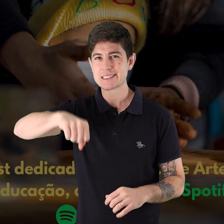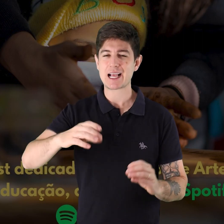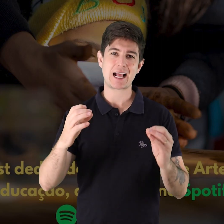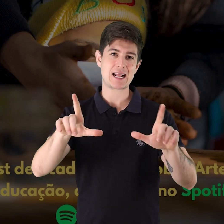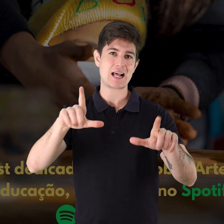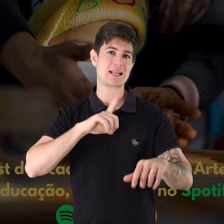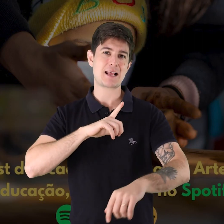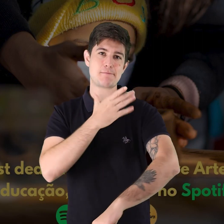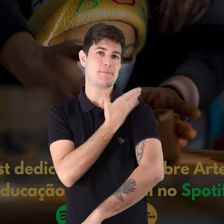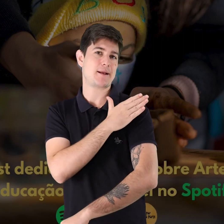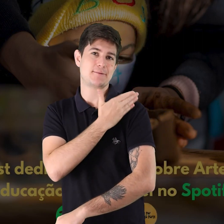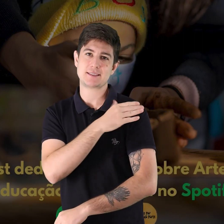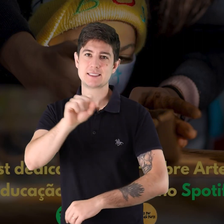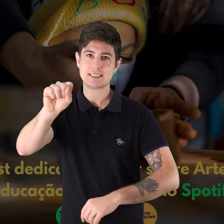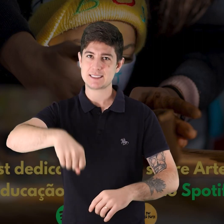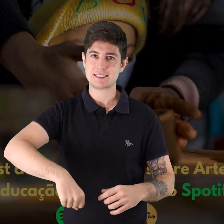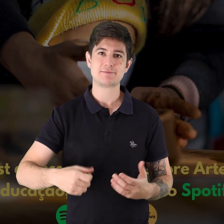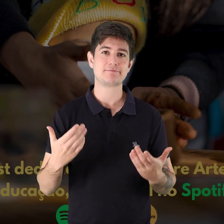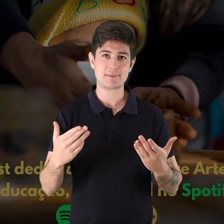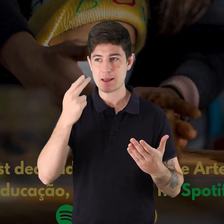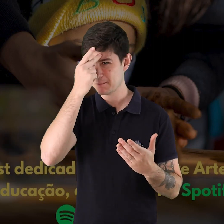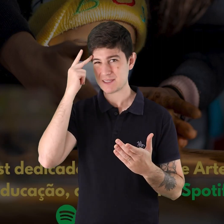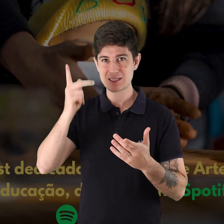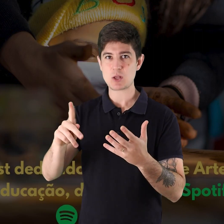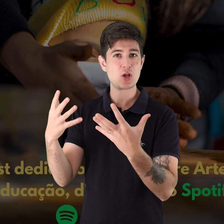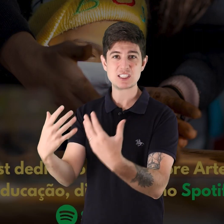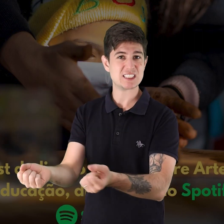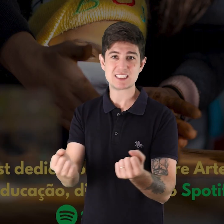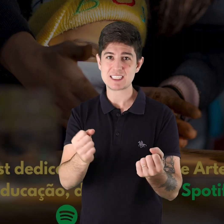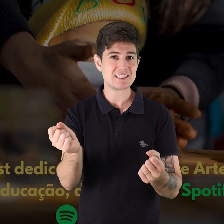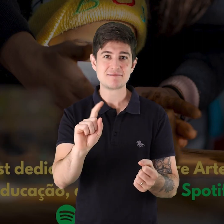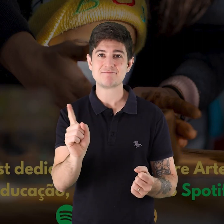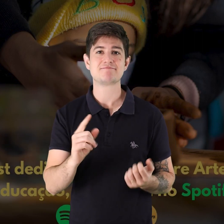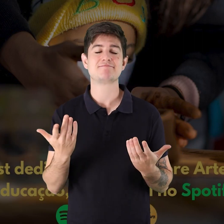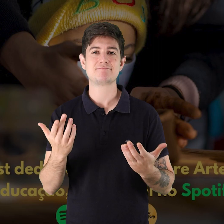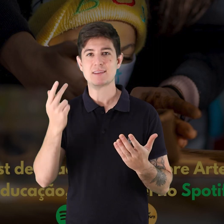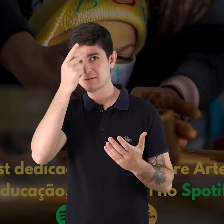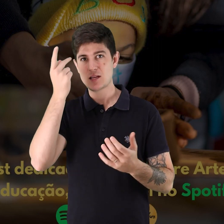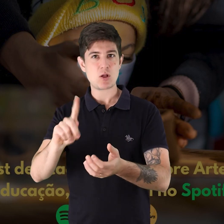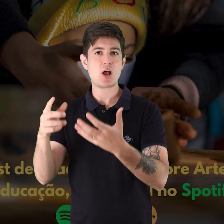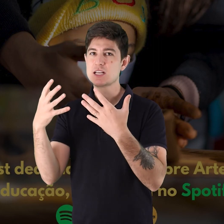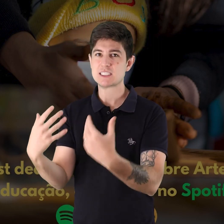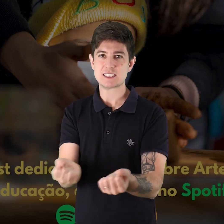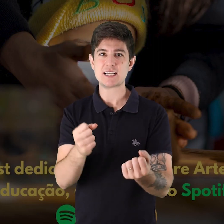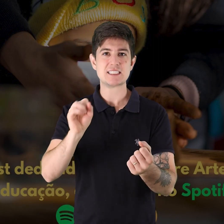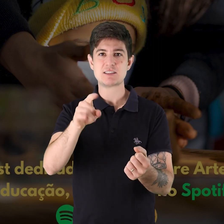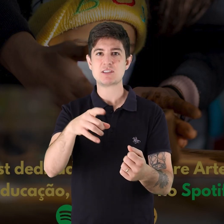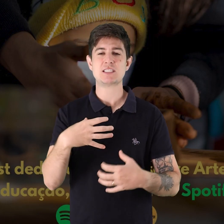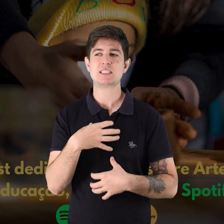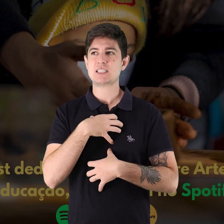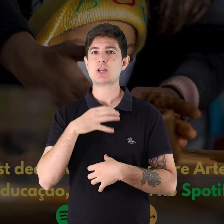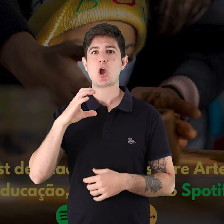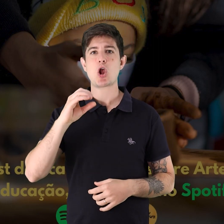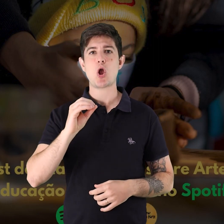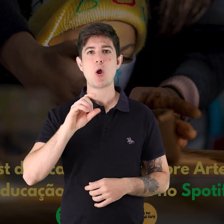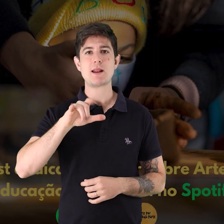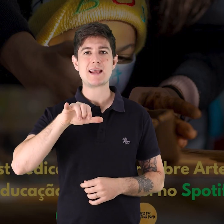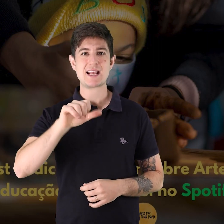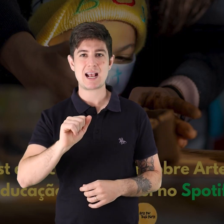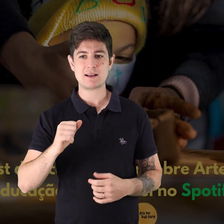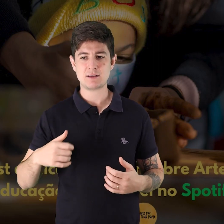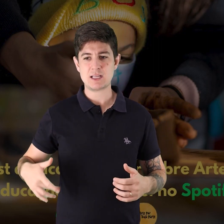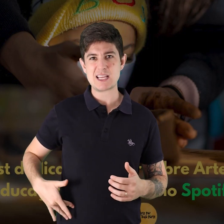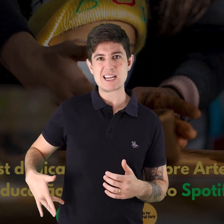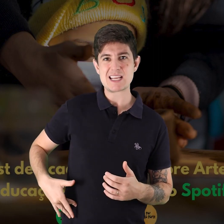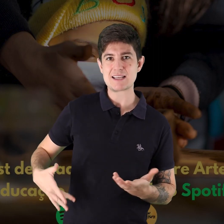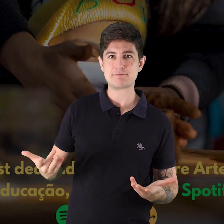que sim. As pessoas ainda não aceitam. As pessoas não aceitam. As pessoas aceitam você ter tido, sei lá, uma cólica de